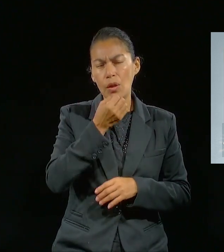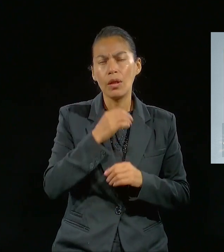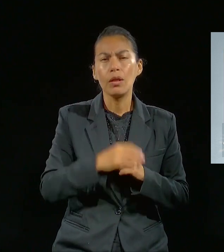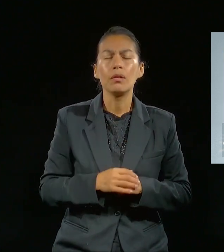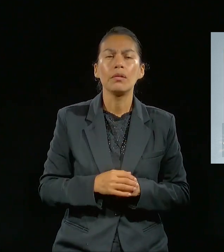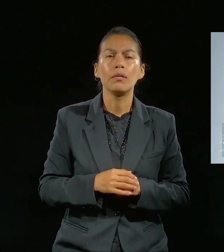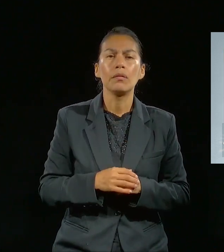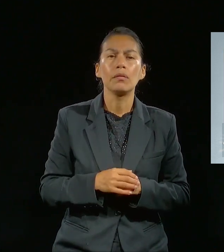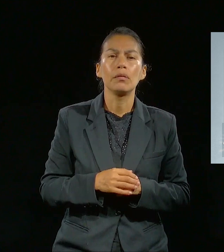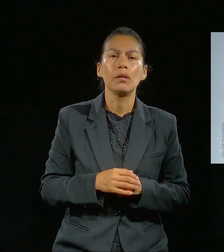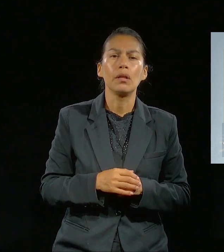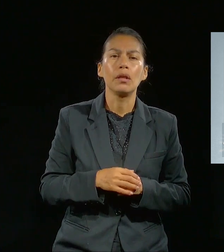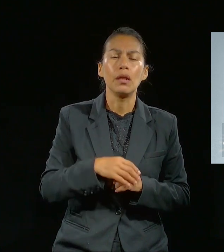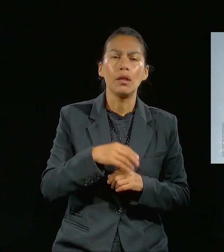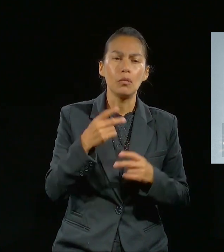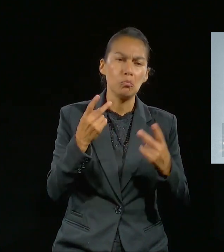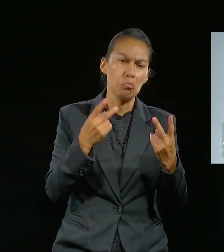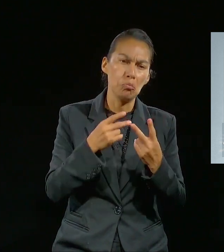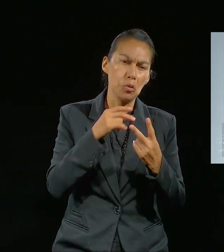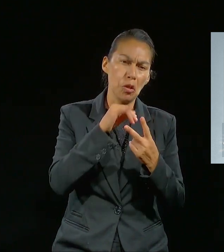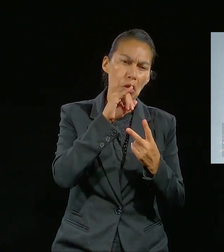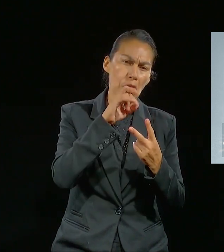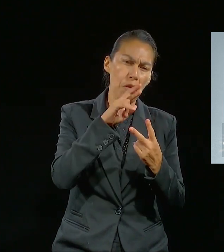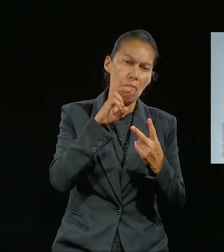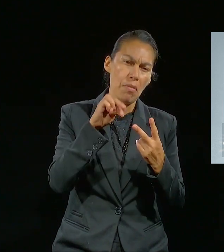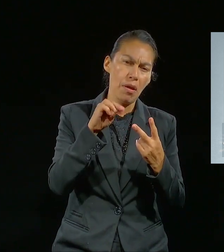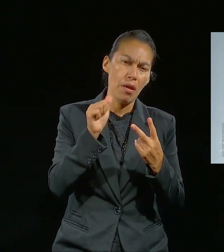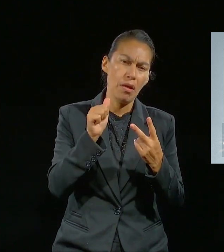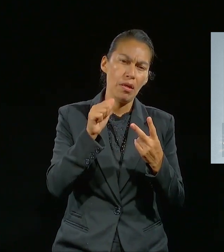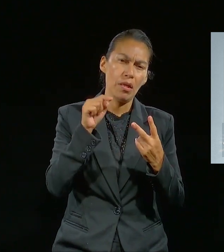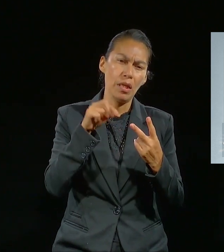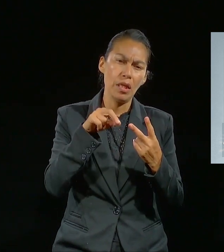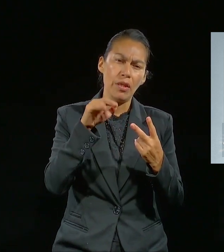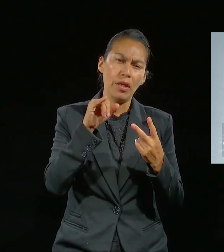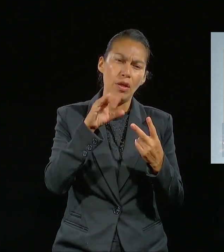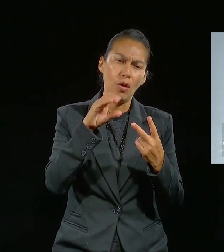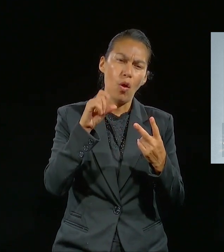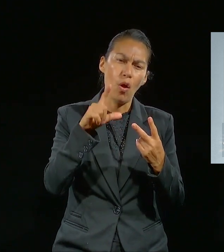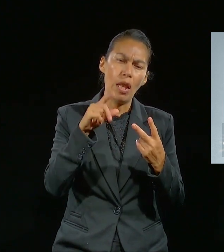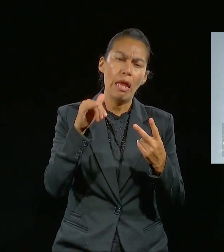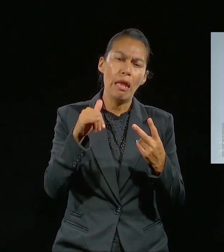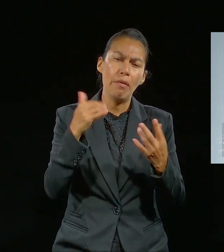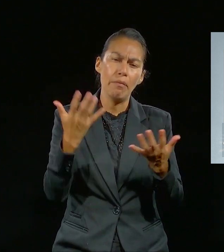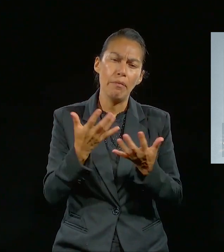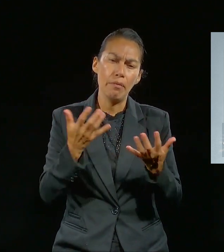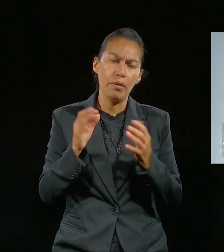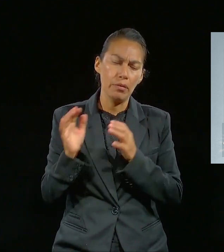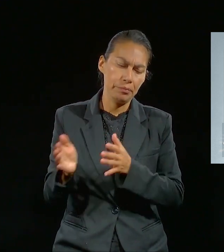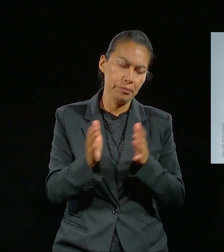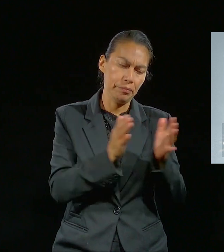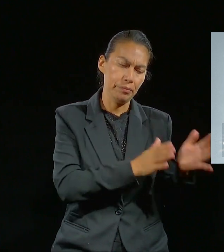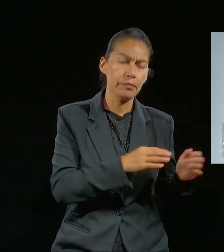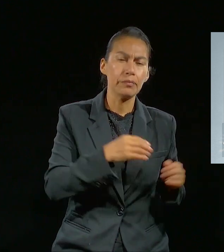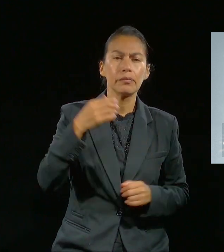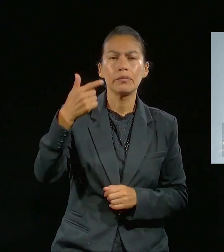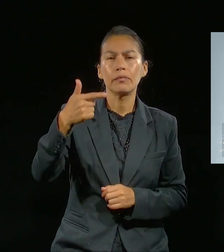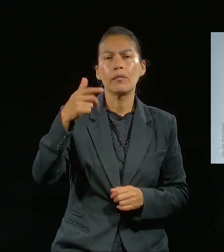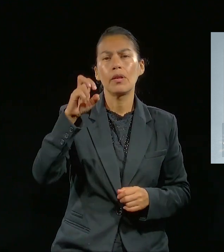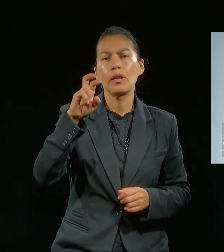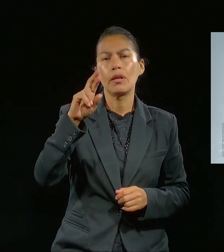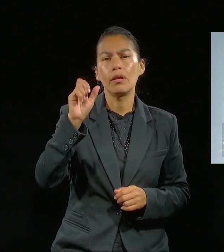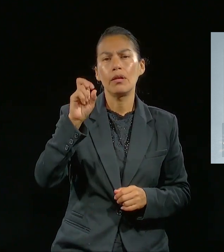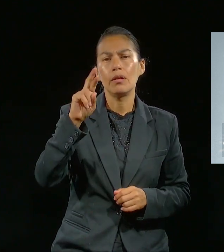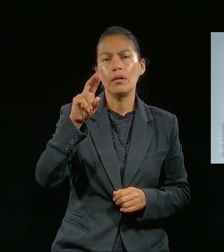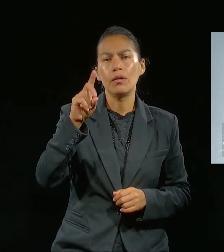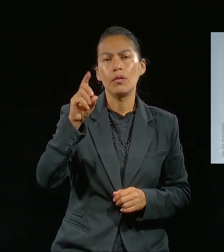también, Irma, y por Nicole y su bebé. Geraldo Almeida, un saludo